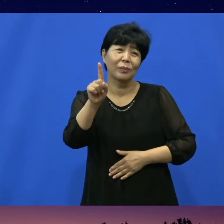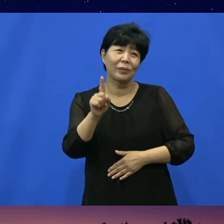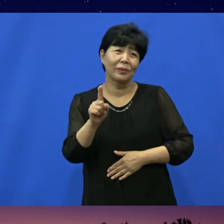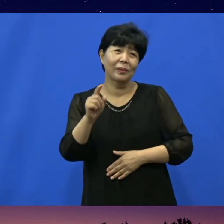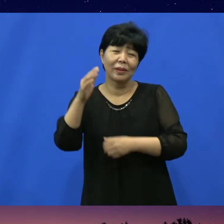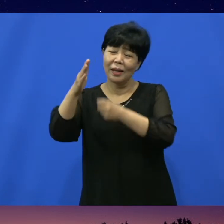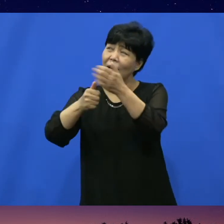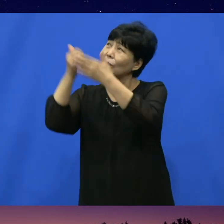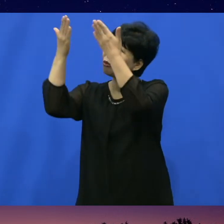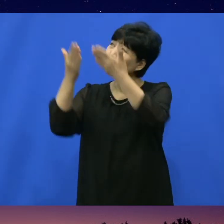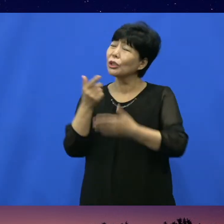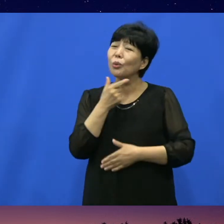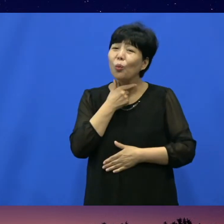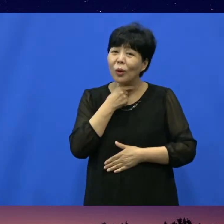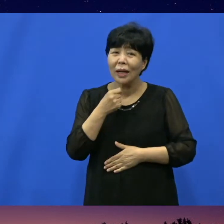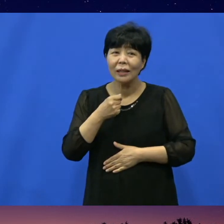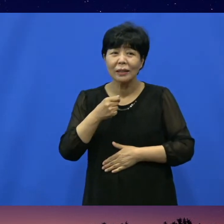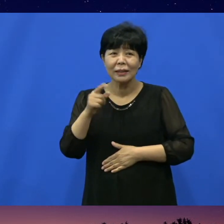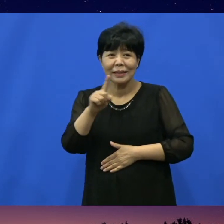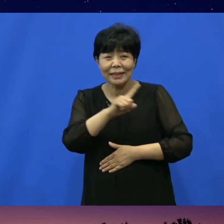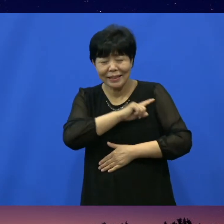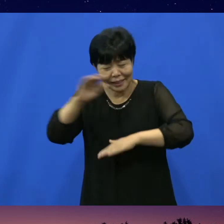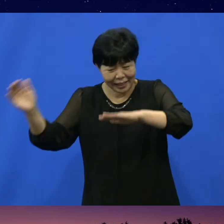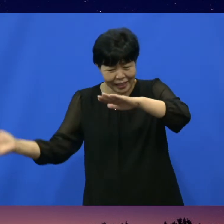하나님이 우리에게 주실 최고의 선물은 뭐겠어요?